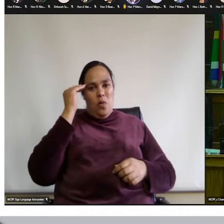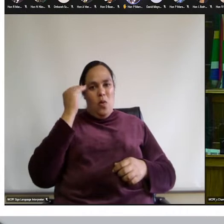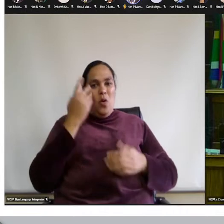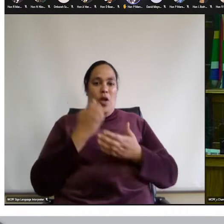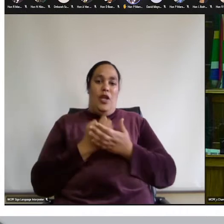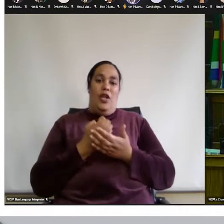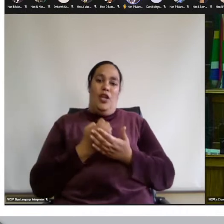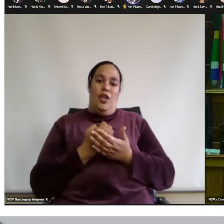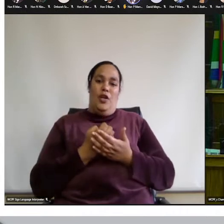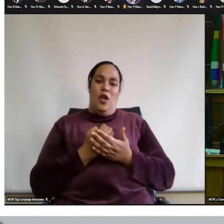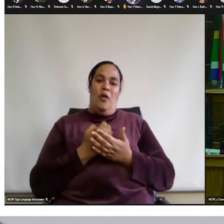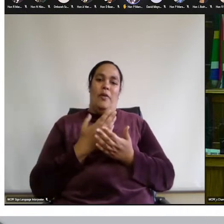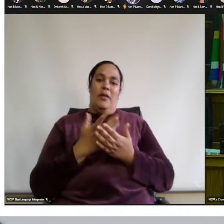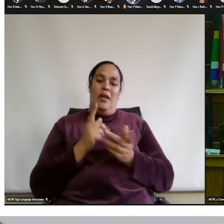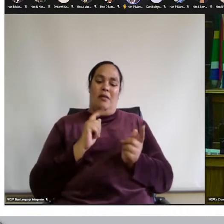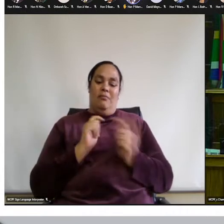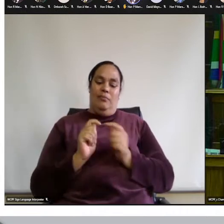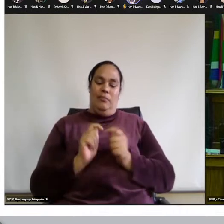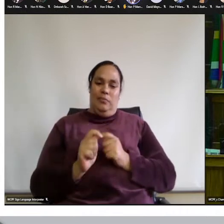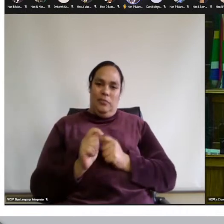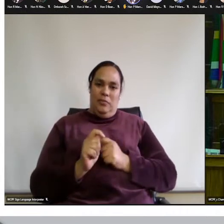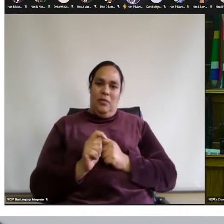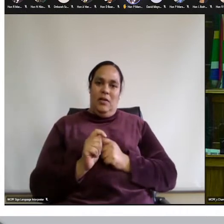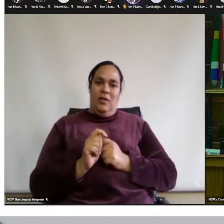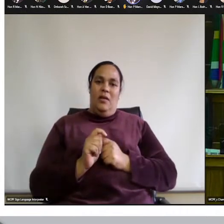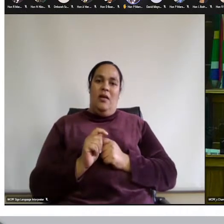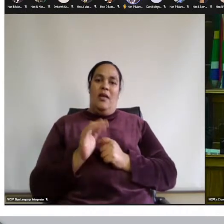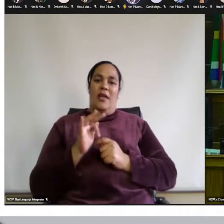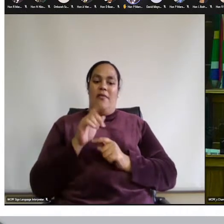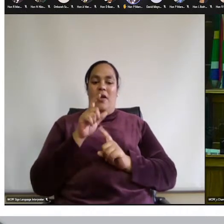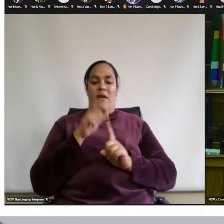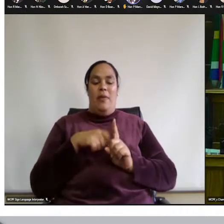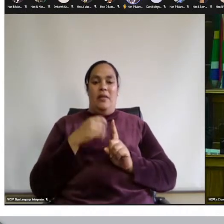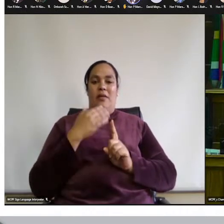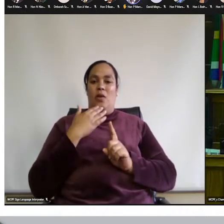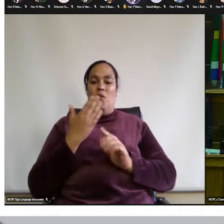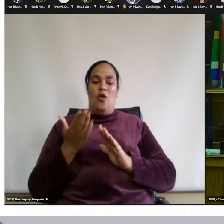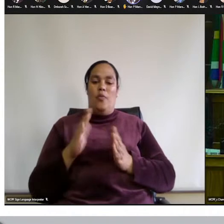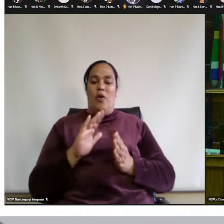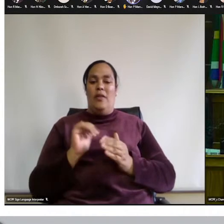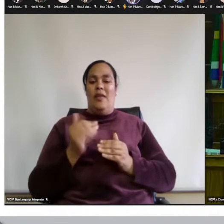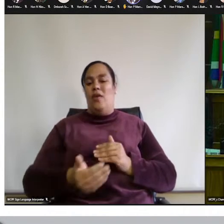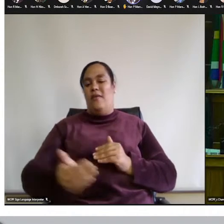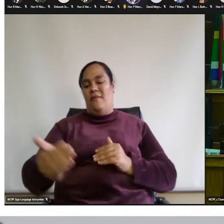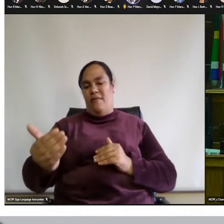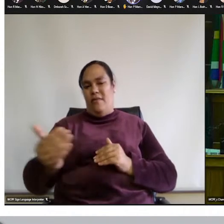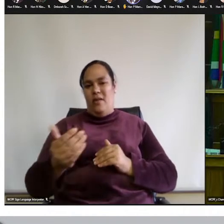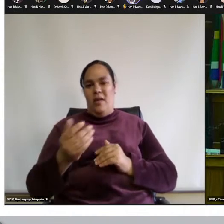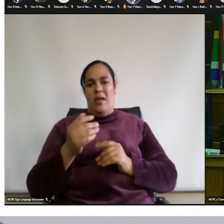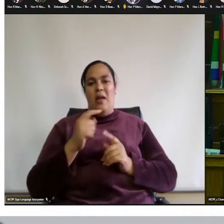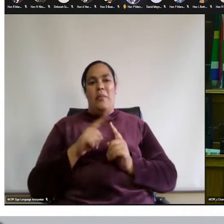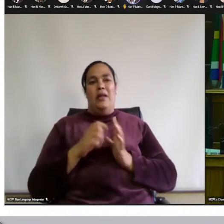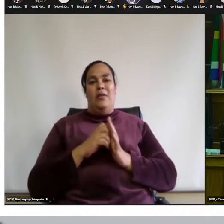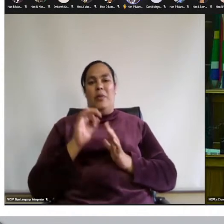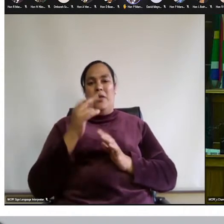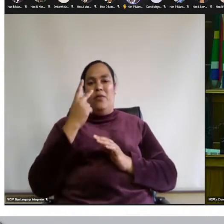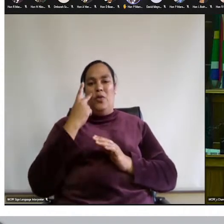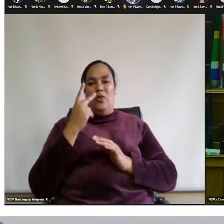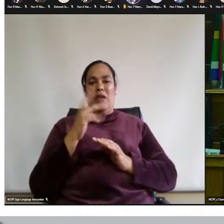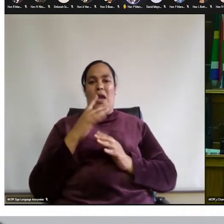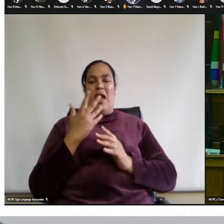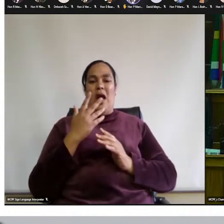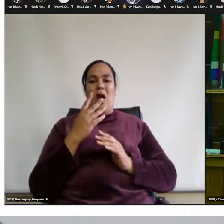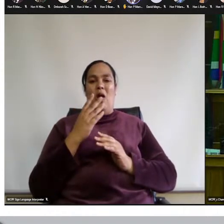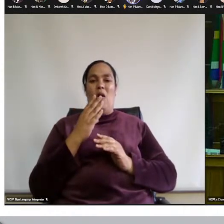kan weer herstel word, maar as iemand sou sterf, dan is dit vir ewig. As ons byvoorbeeld kyk in Breedevallei, het